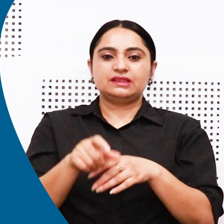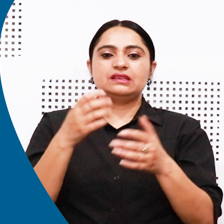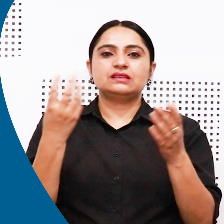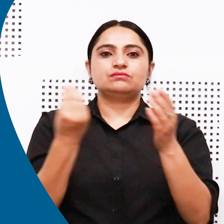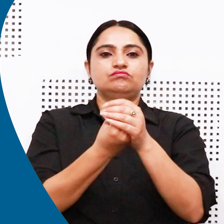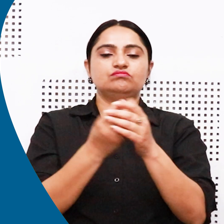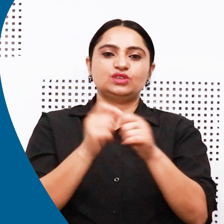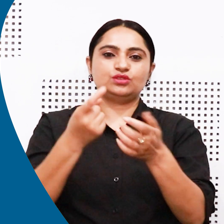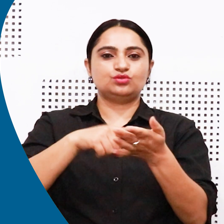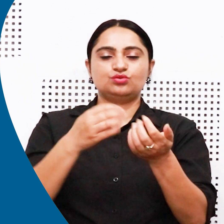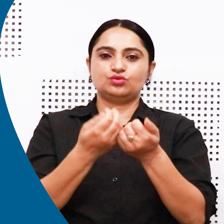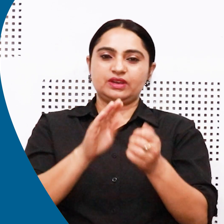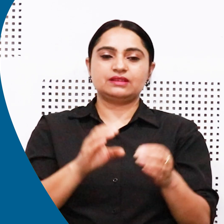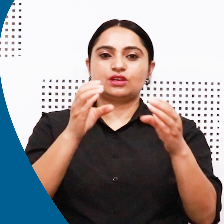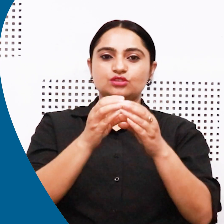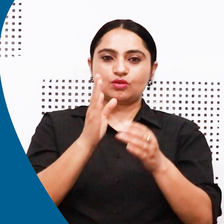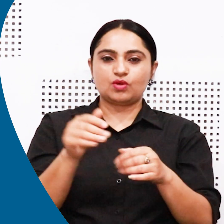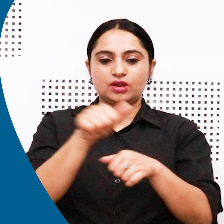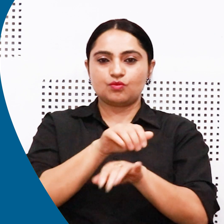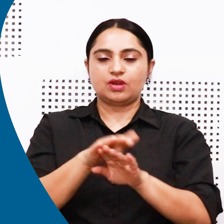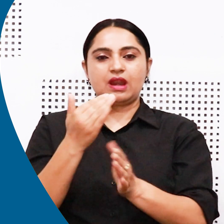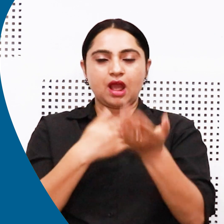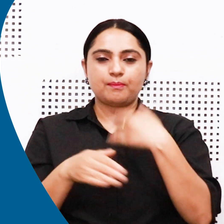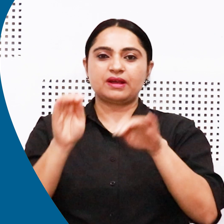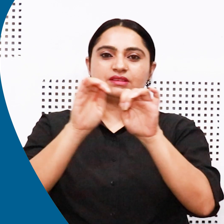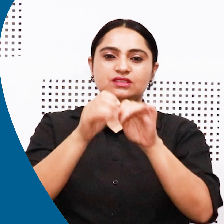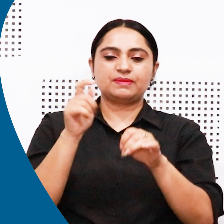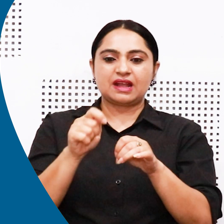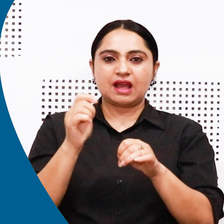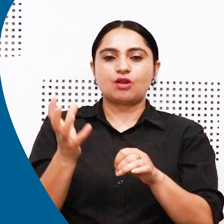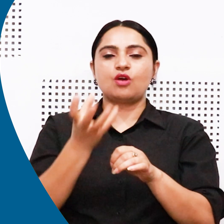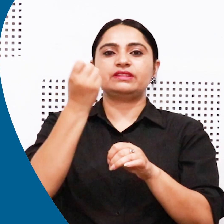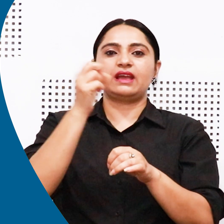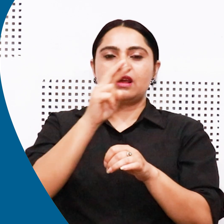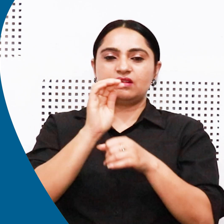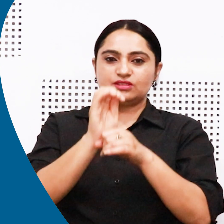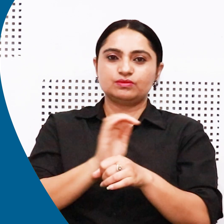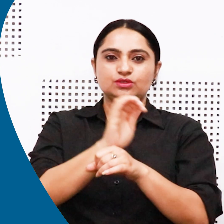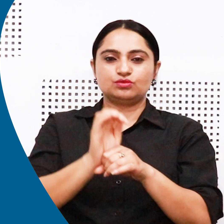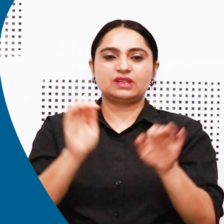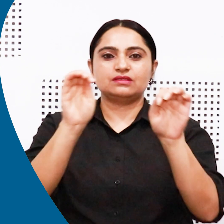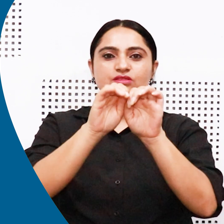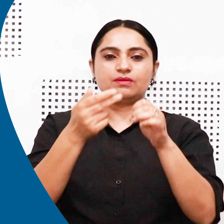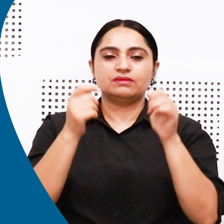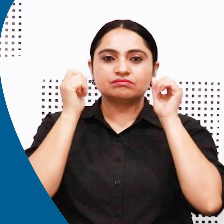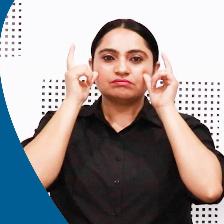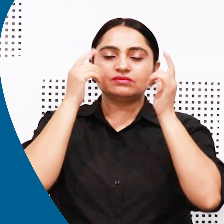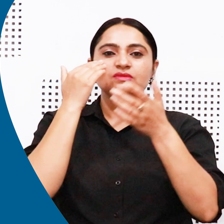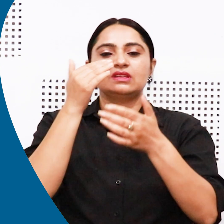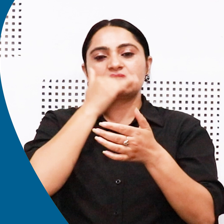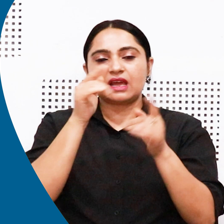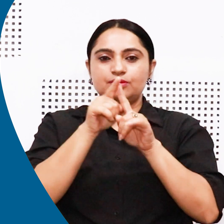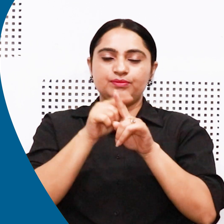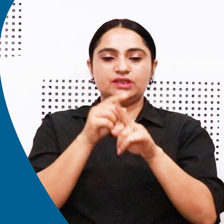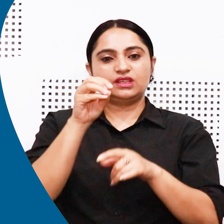संगठित हुन थालेका छन्। समूहले उनीहरूलाई अपाङ्गता सम्बन्धी कानूनी हक अधिकार र सेवा सुविधा सम्बन्धी सचेतनामूलक तालिम